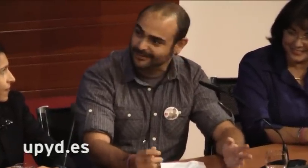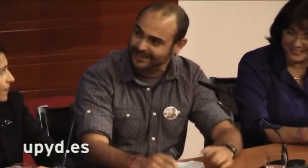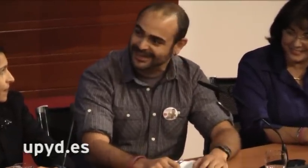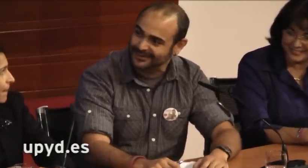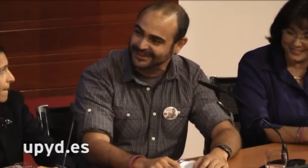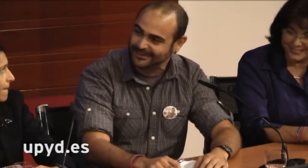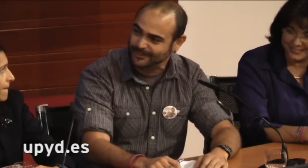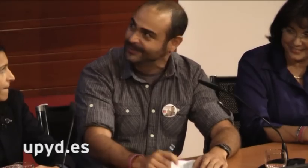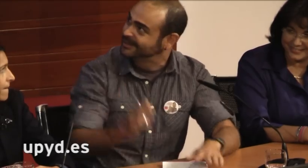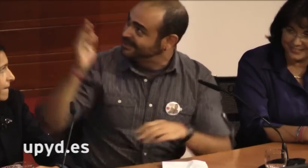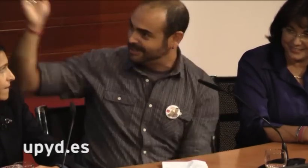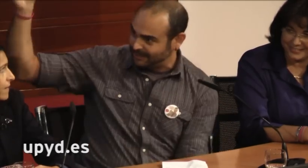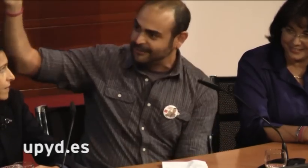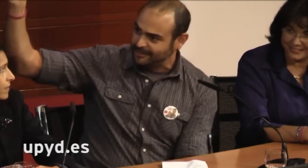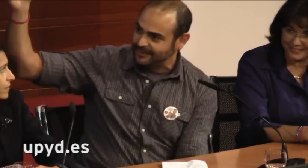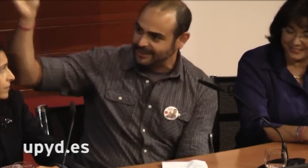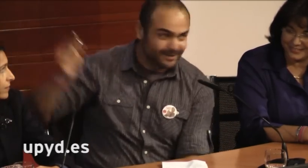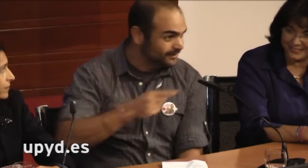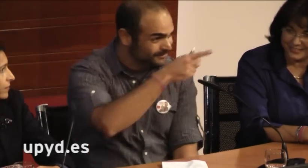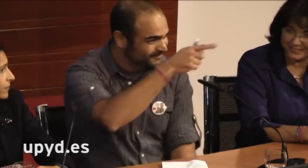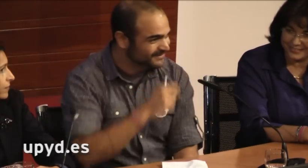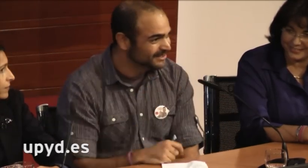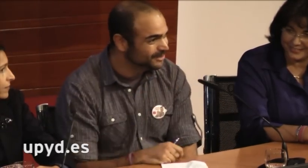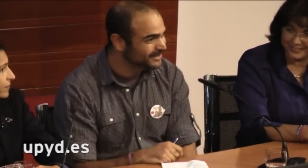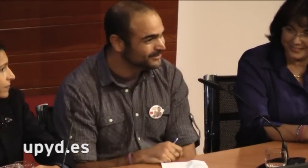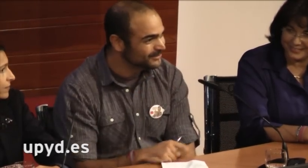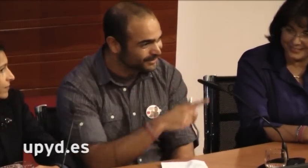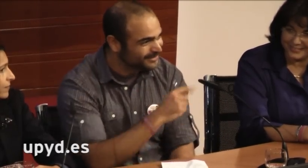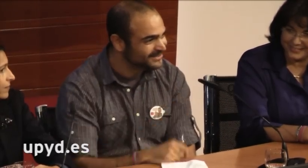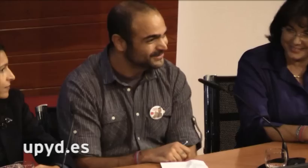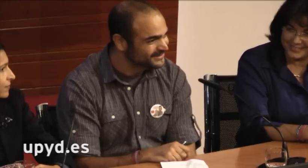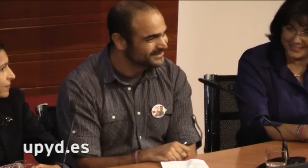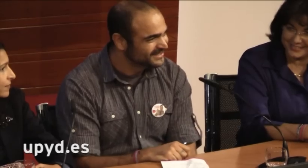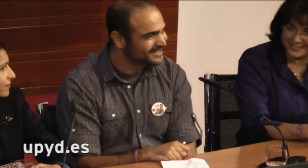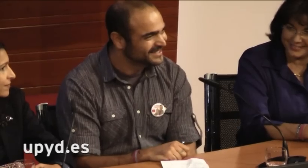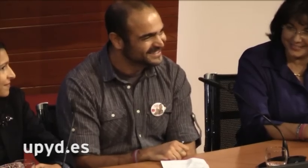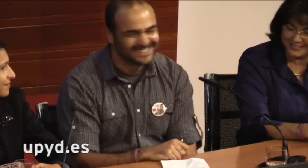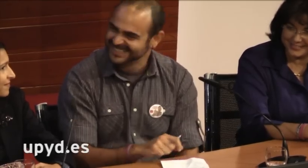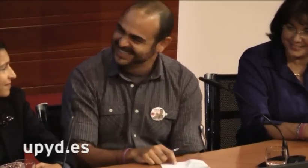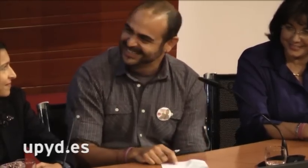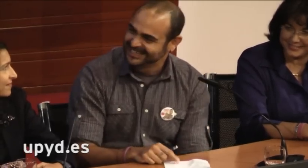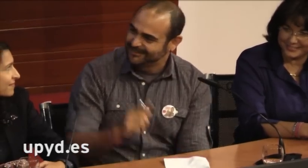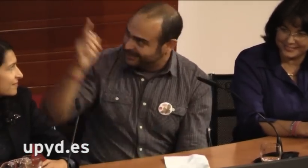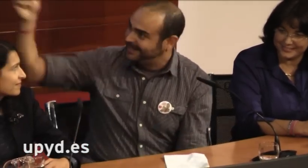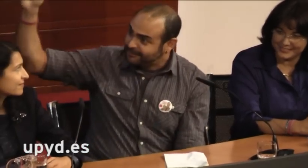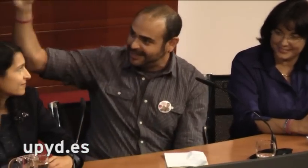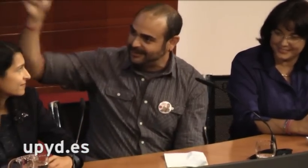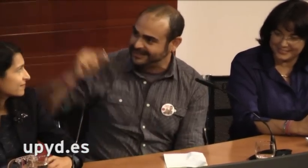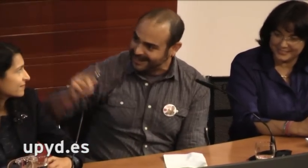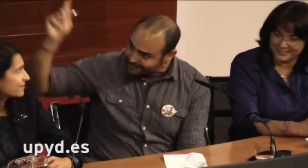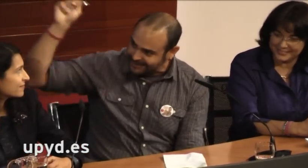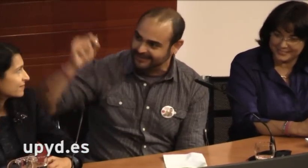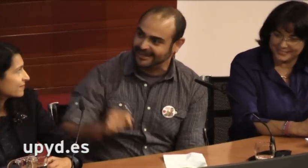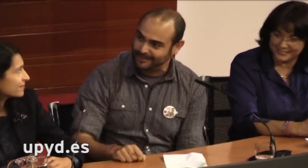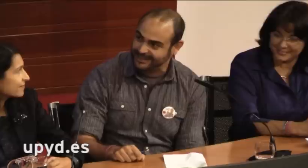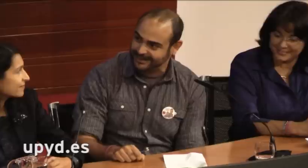hacer política con sentido común. Y por eso que hemos visto en el vídeo de mi hermano José Melero, que está ahí. Porque eso es la